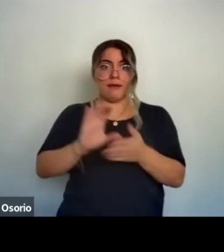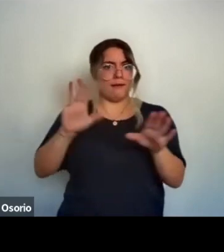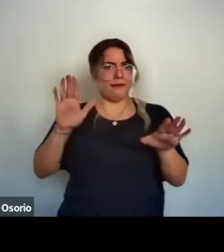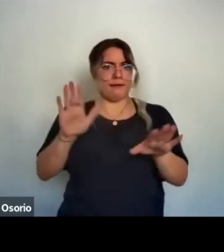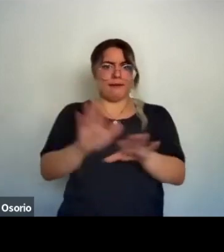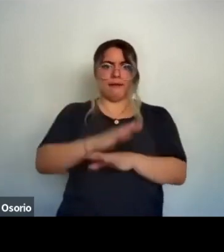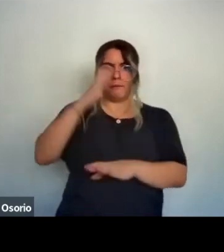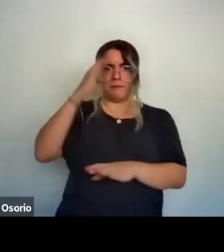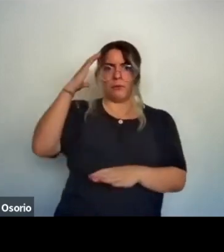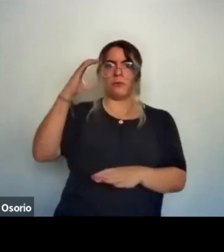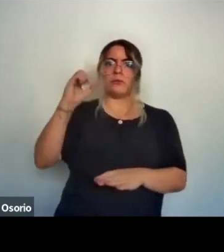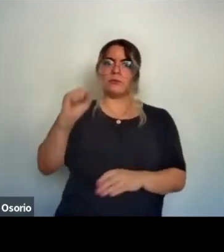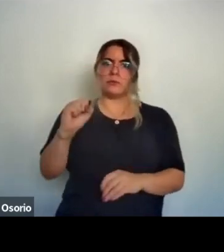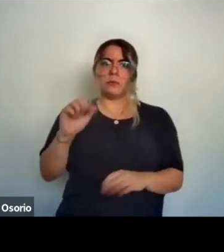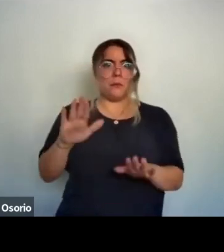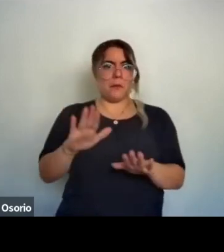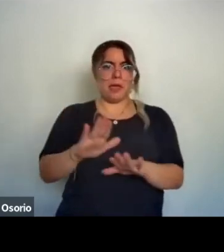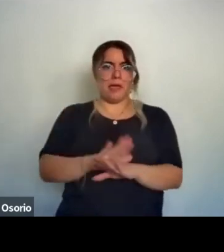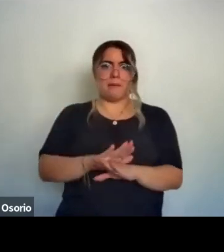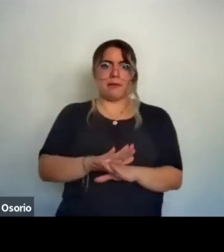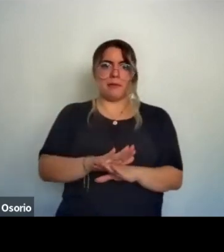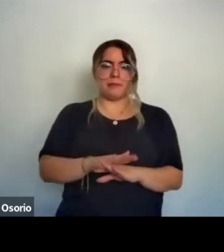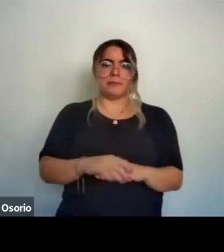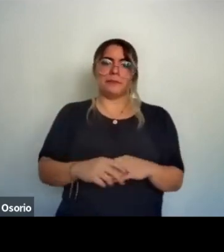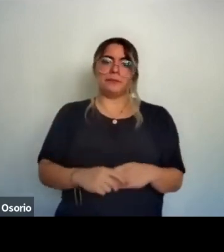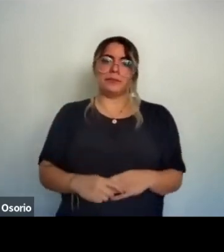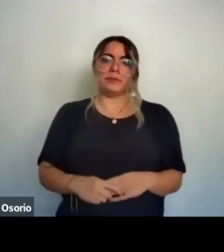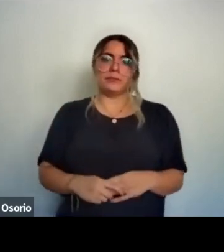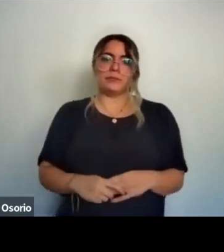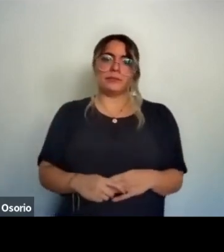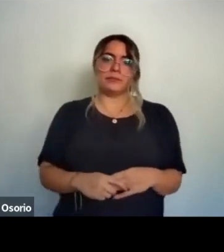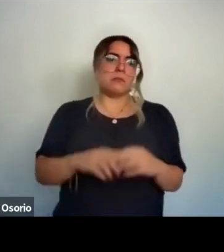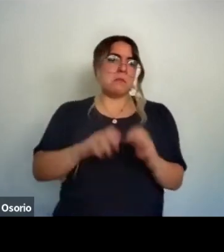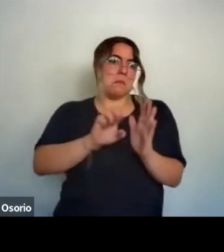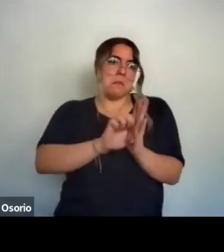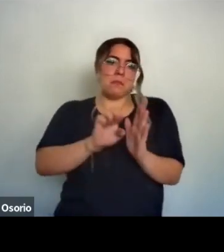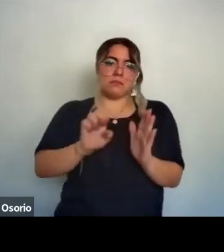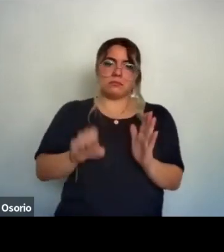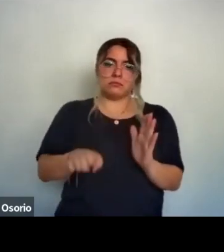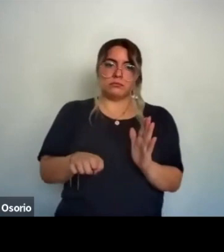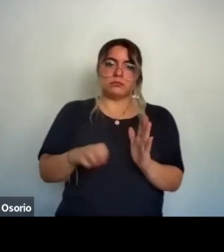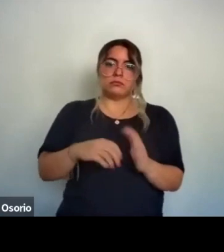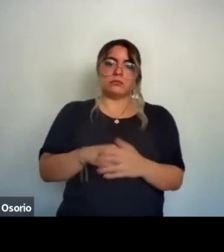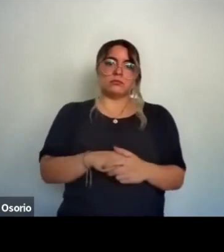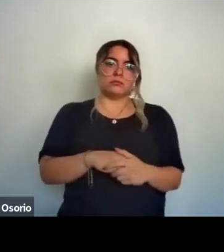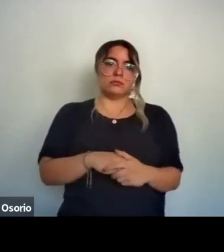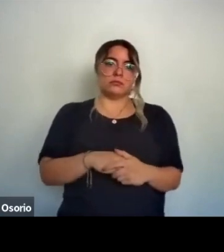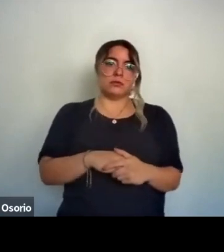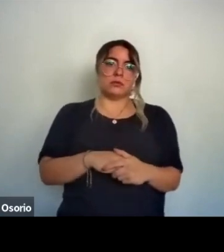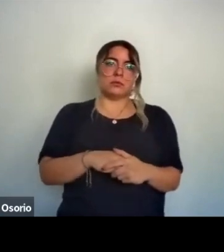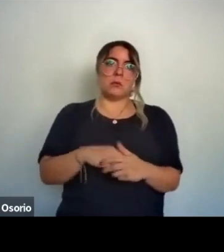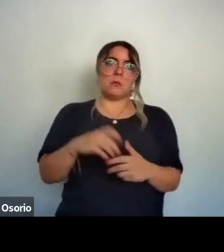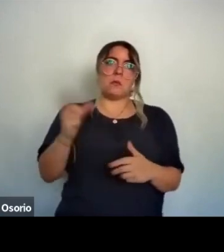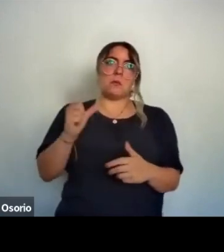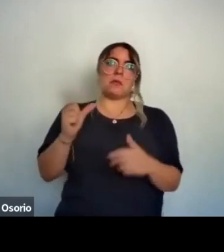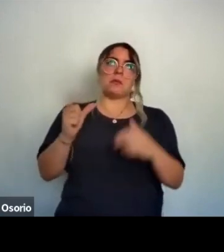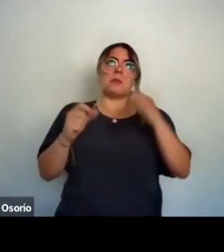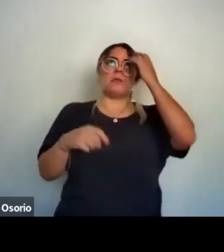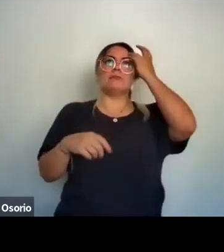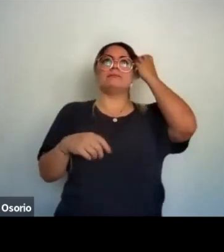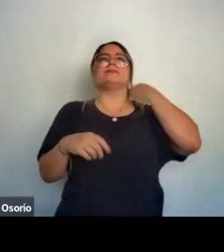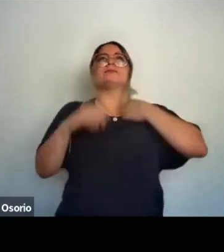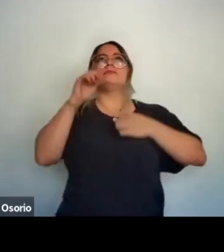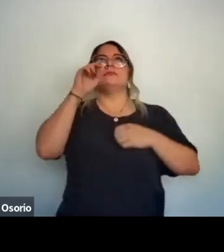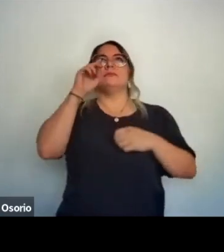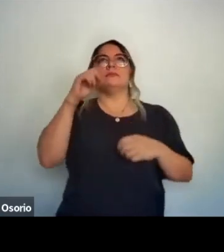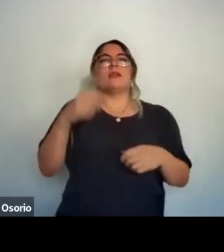tienen en común ser desviaciones de la norma. O sea, por ejemplo, van a entrar malformaciones congénitas,